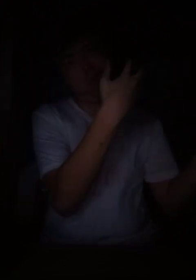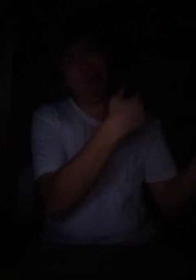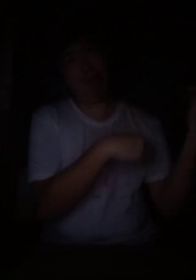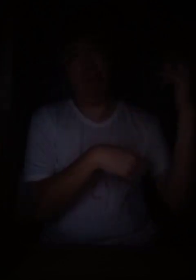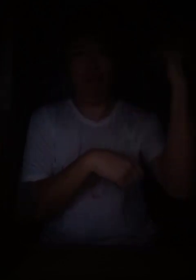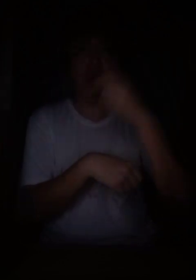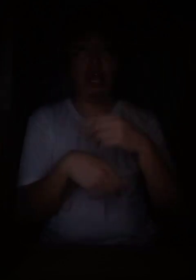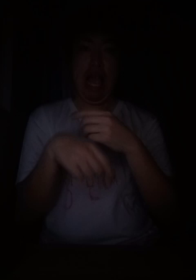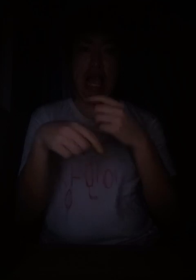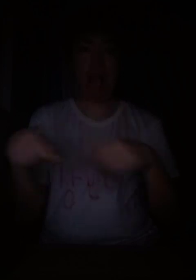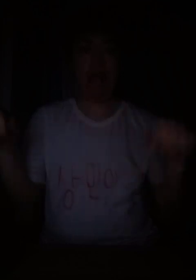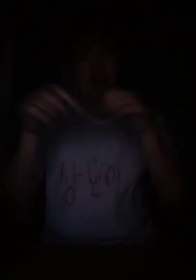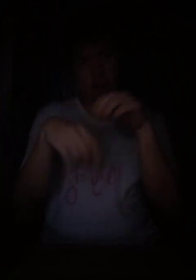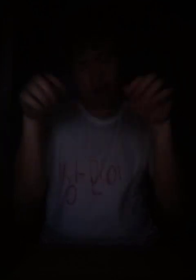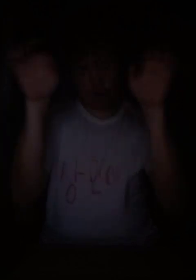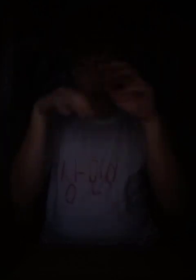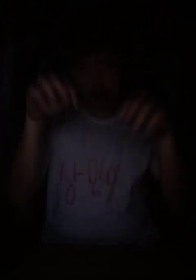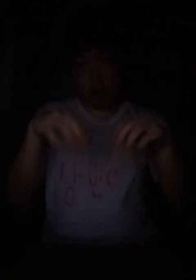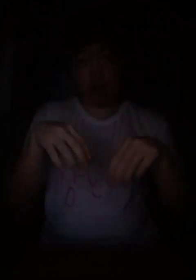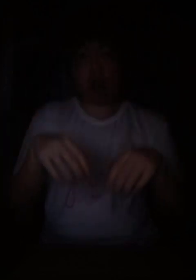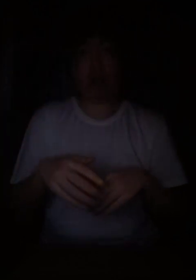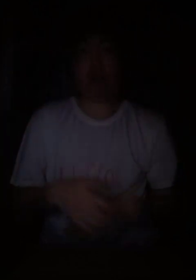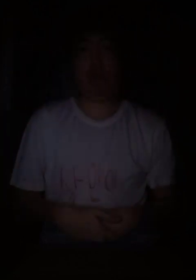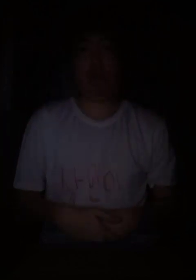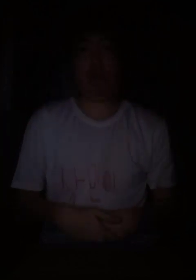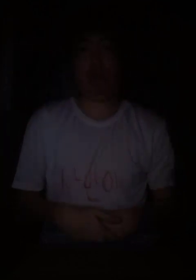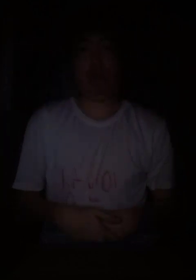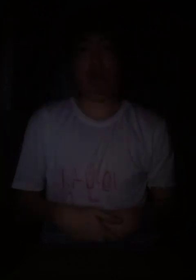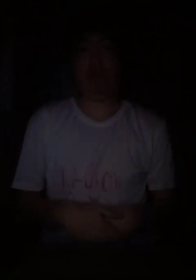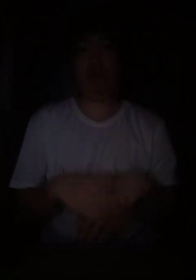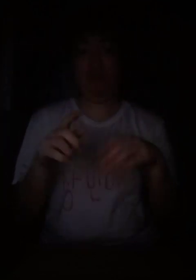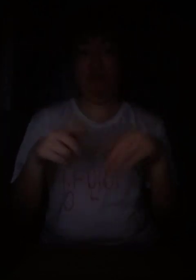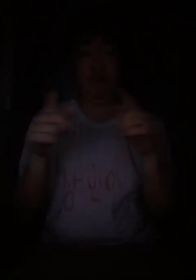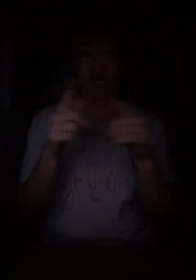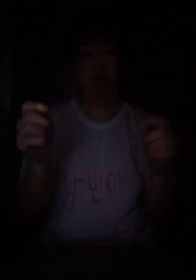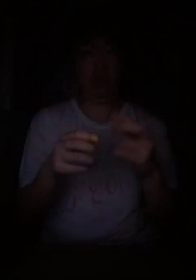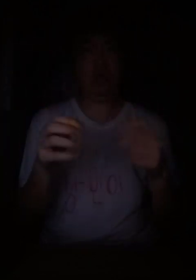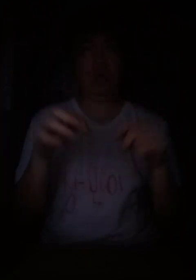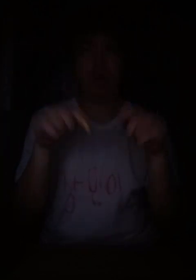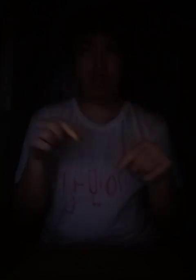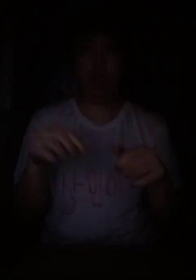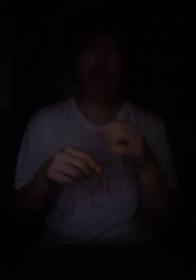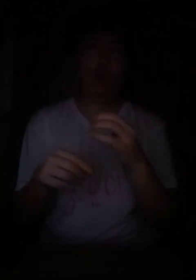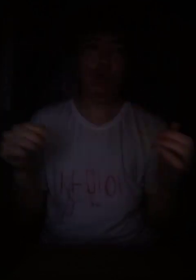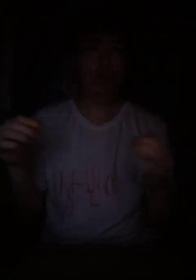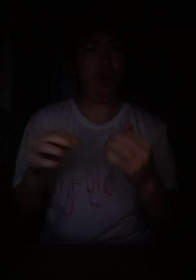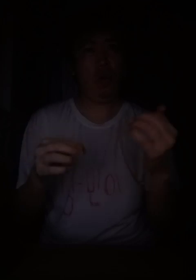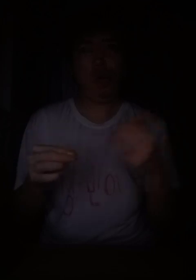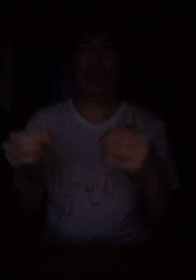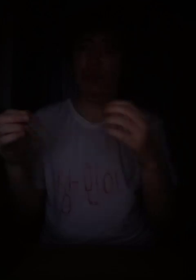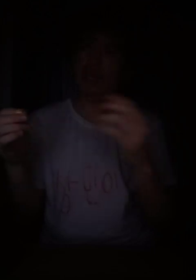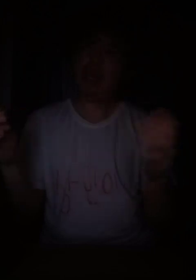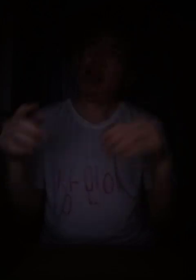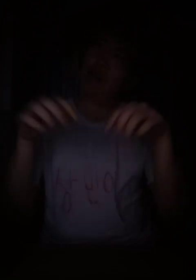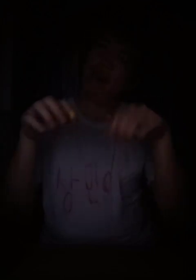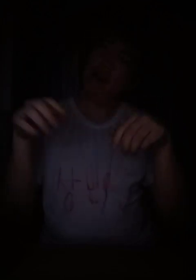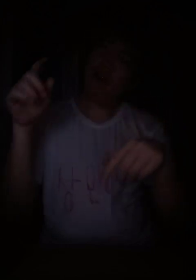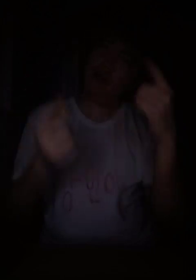충청권의 야행성 폭우가 이어지고 있습니다. 내일과 모레는 소나기가 오겠고 다음 주도 내내 장맛비가 오락가락 이어질